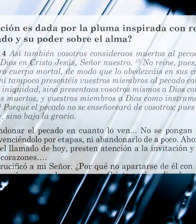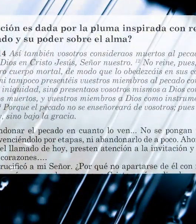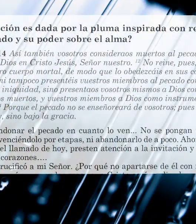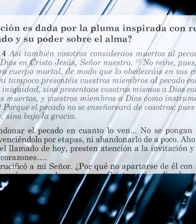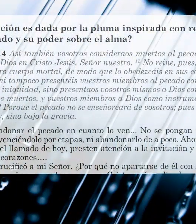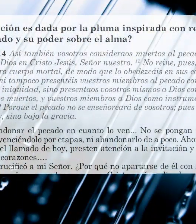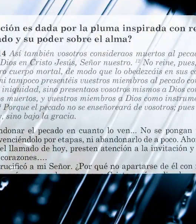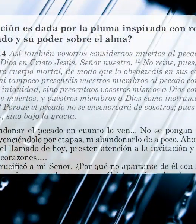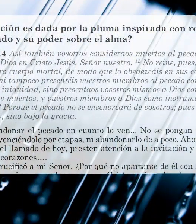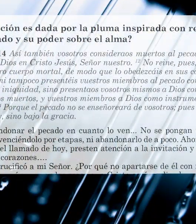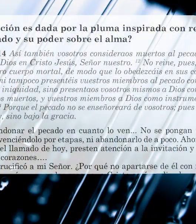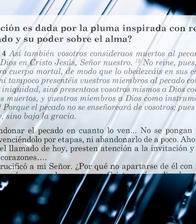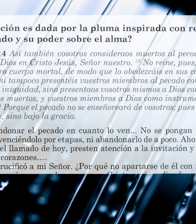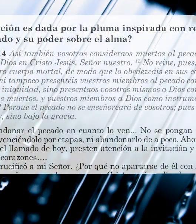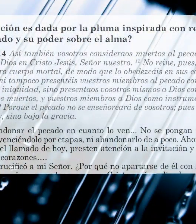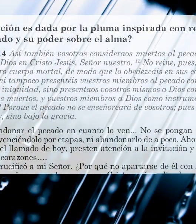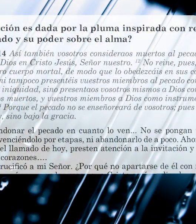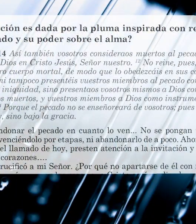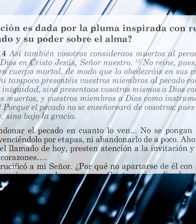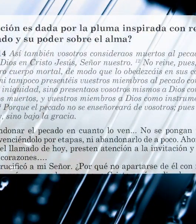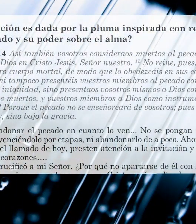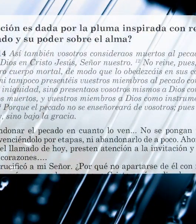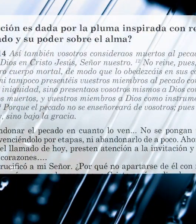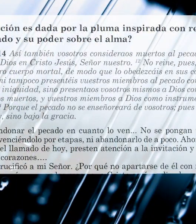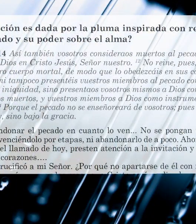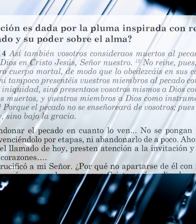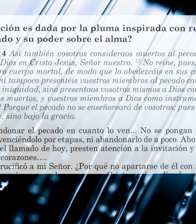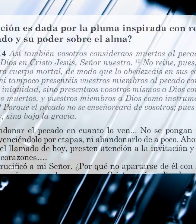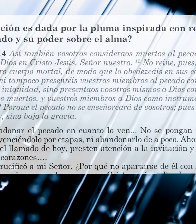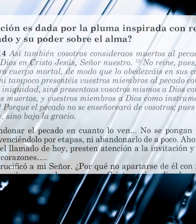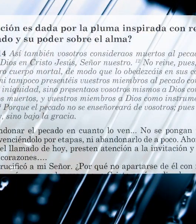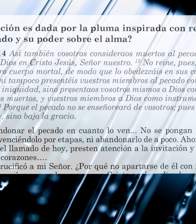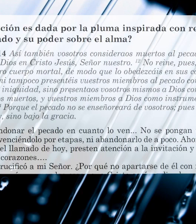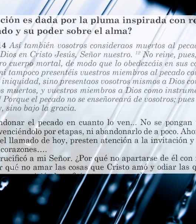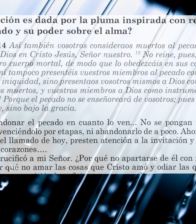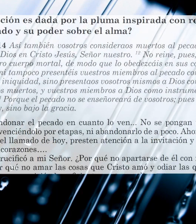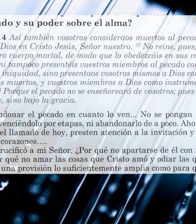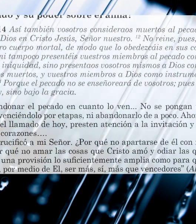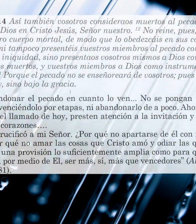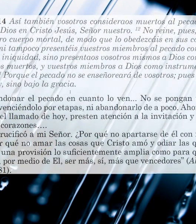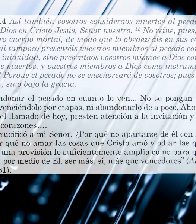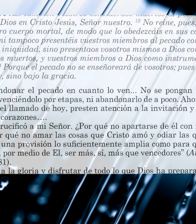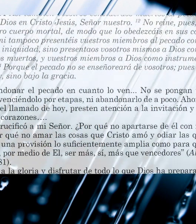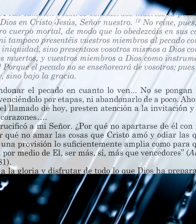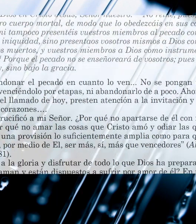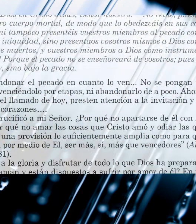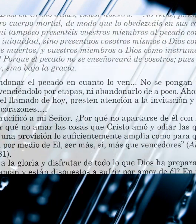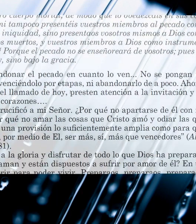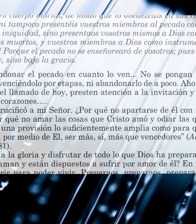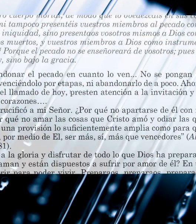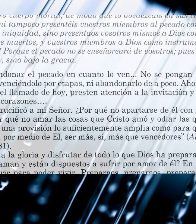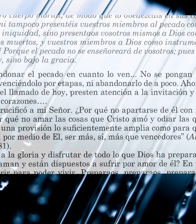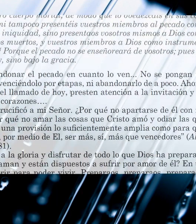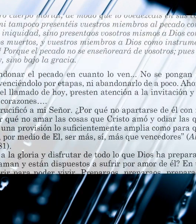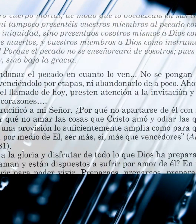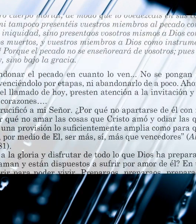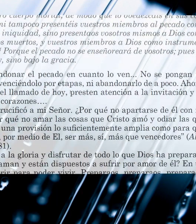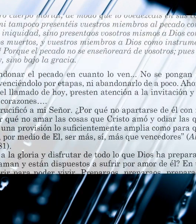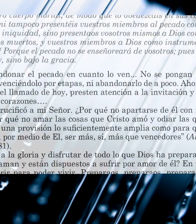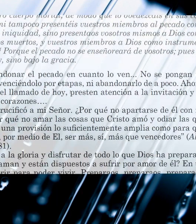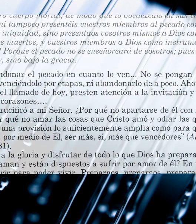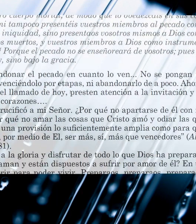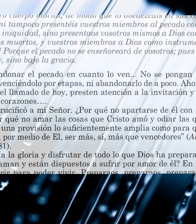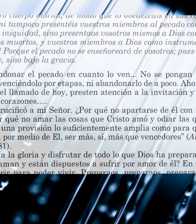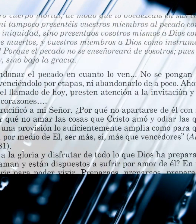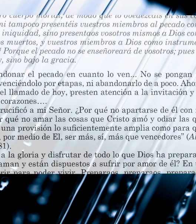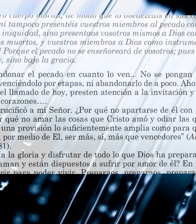pantalla. Aquí está. Debemos abandonar el pecado en cuanto lo ven. Si no vemos el